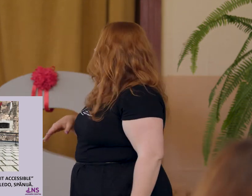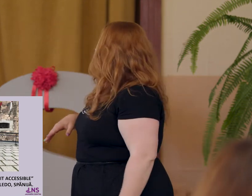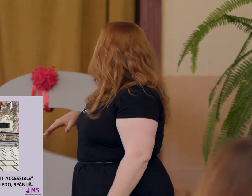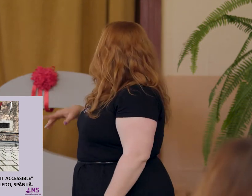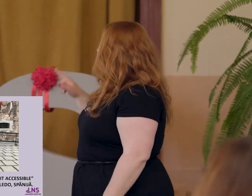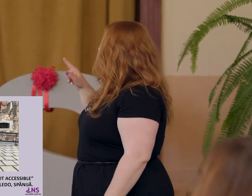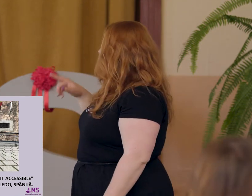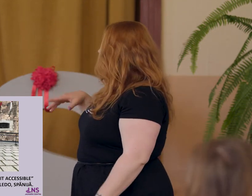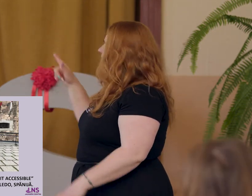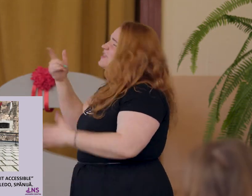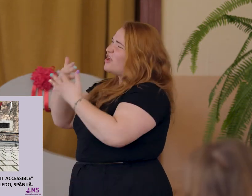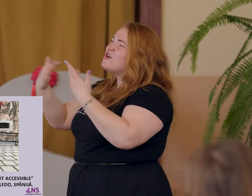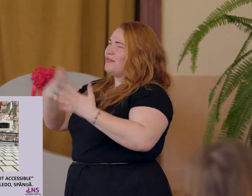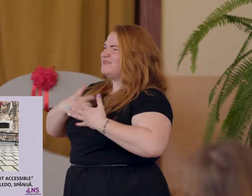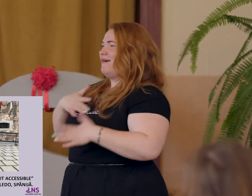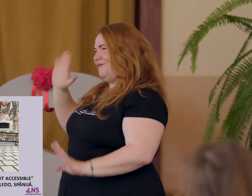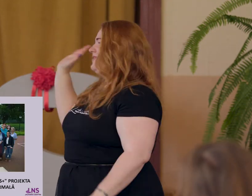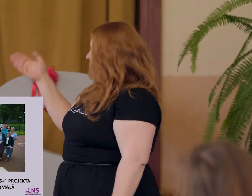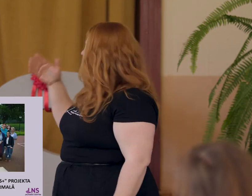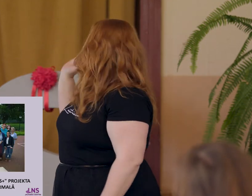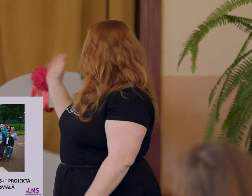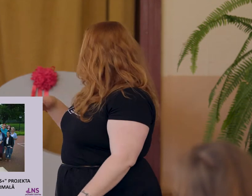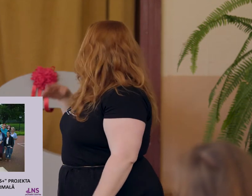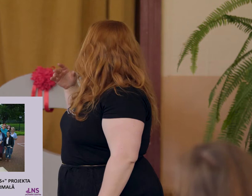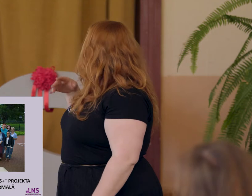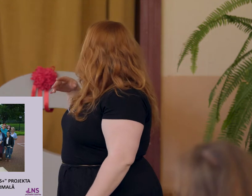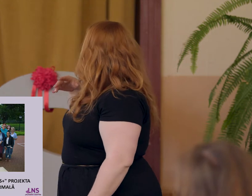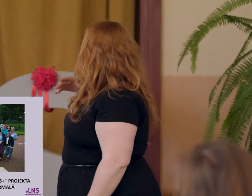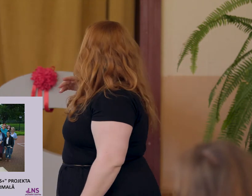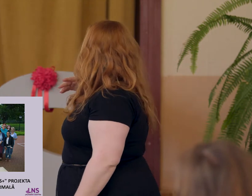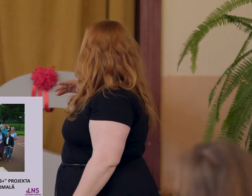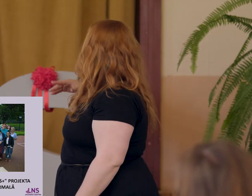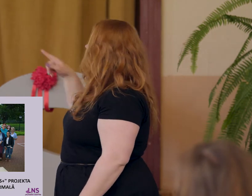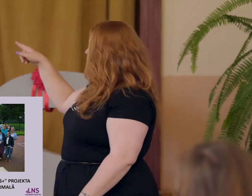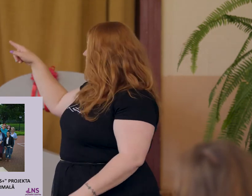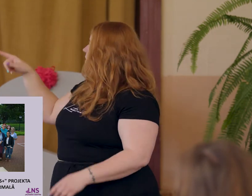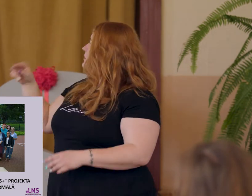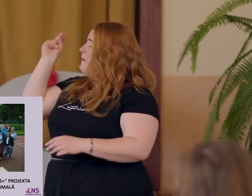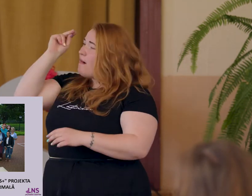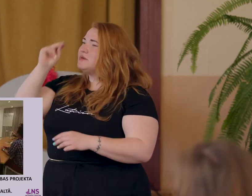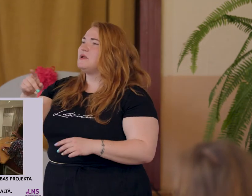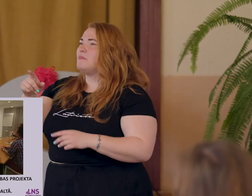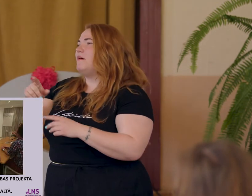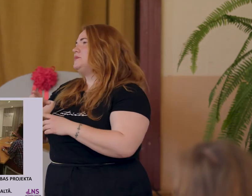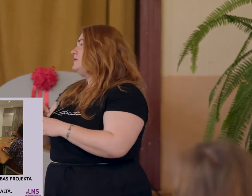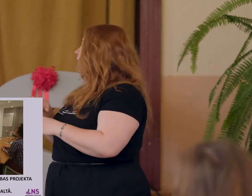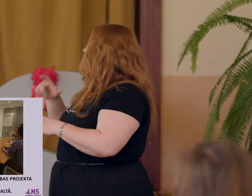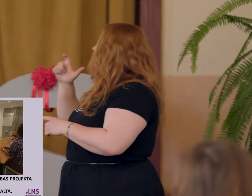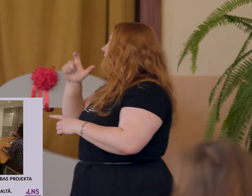Spānijā apmācības un arī dažādas aktivitātes, kur mēs, kur esam iesaistījušies. Un arī Maltā